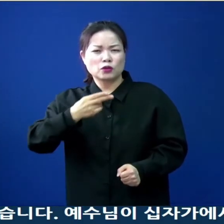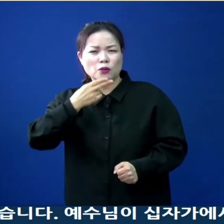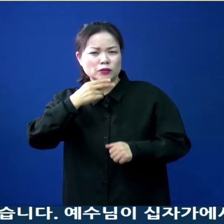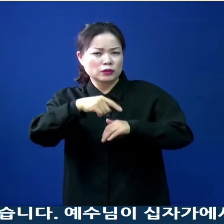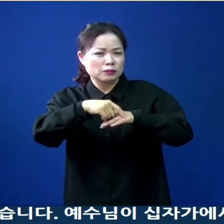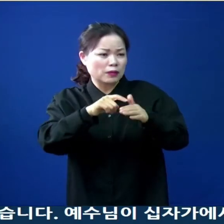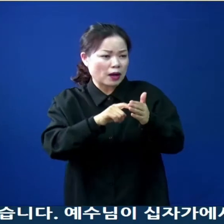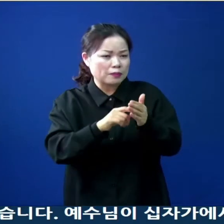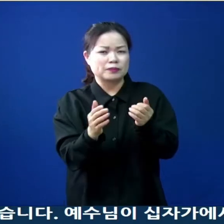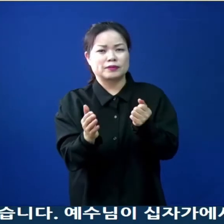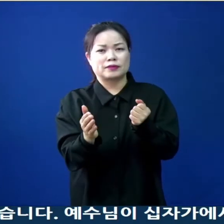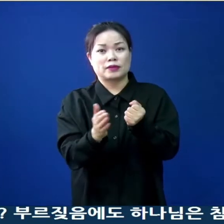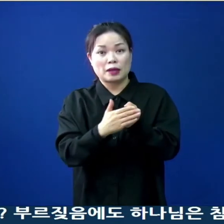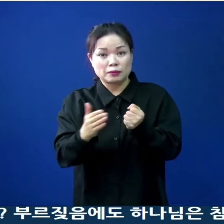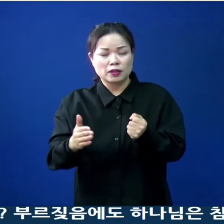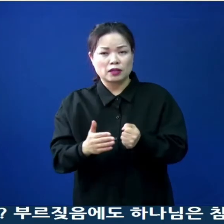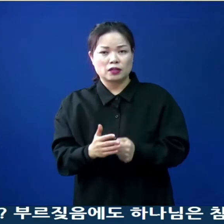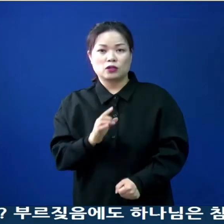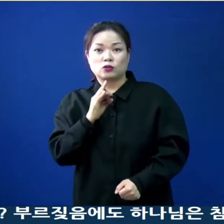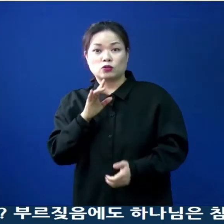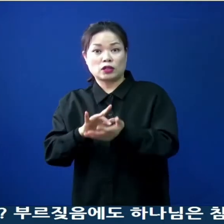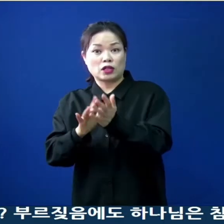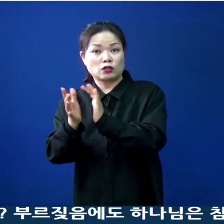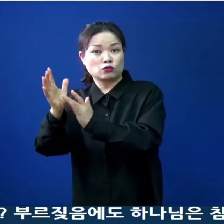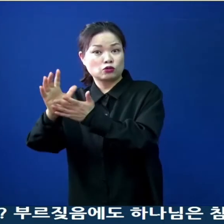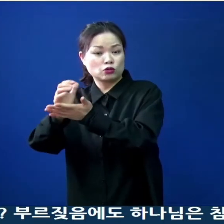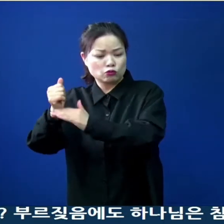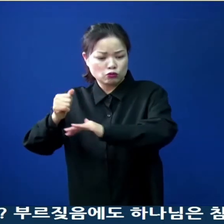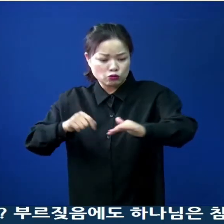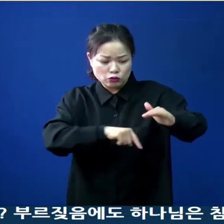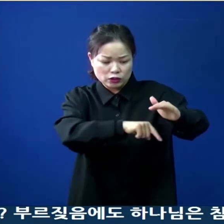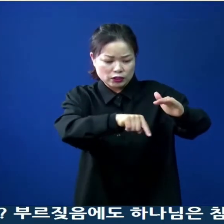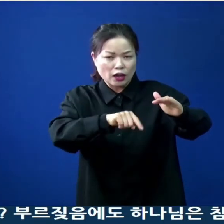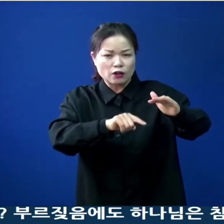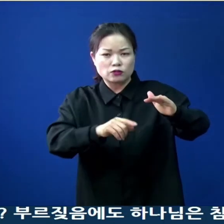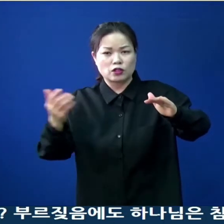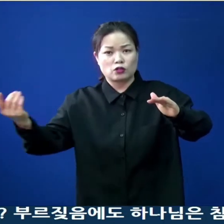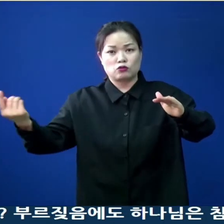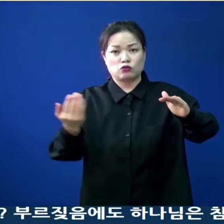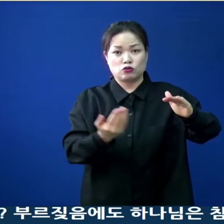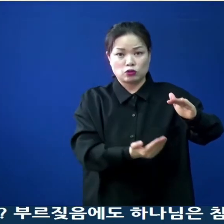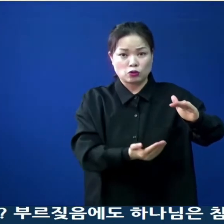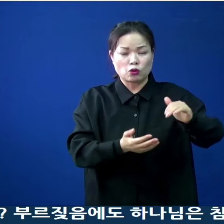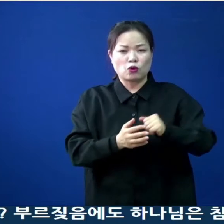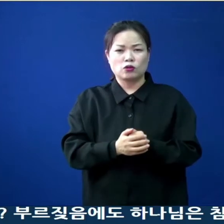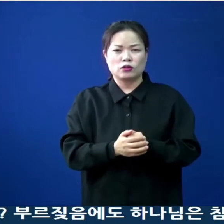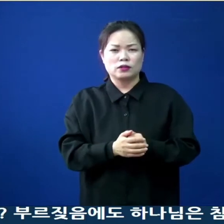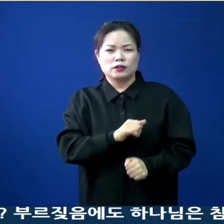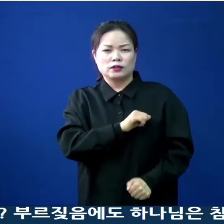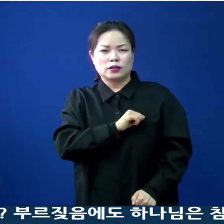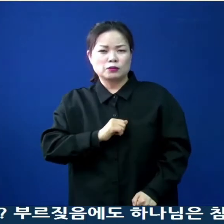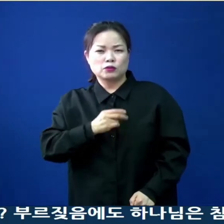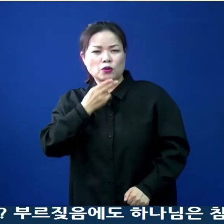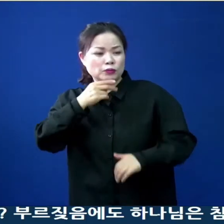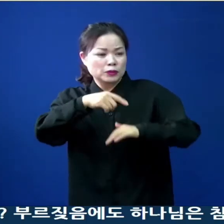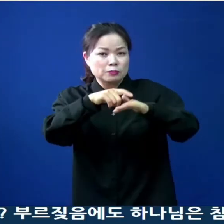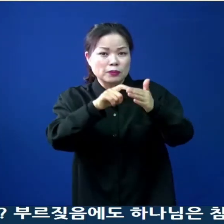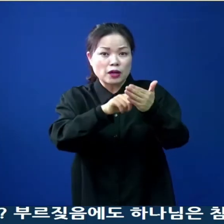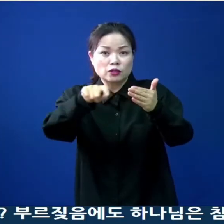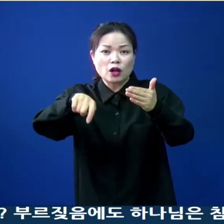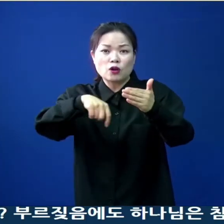마음 때문에 독생자 예수 그리스도를 우리 가운데 내어주셨고, 하나님의 그 참을 수 없는 그 마음